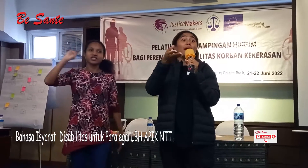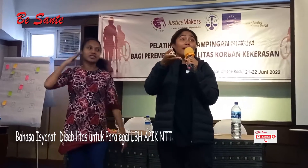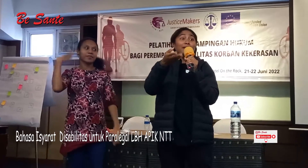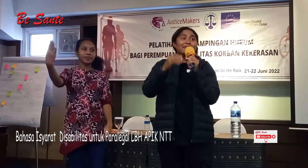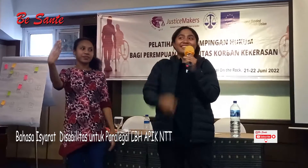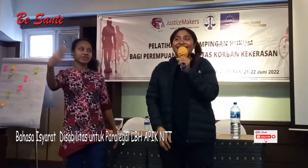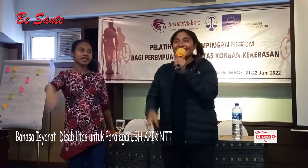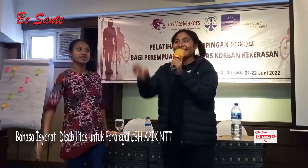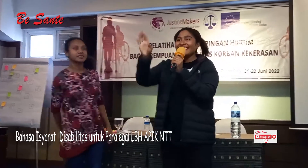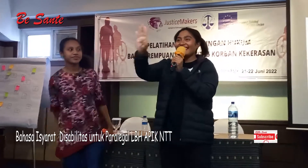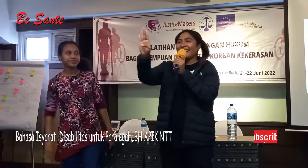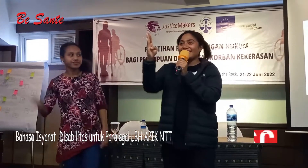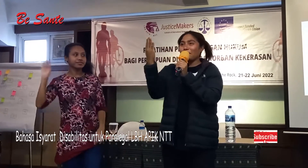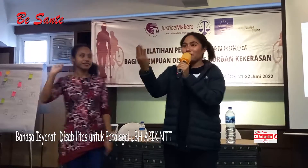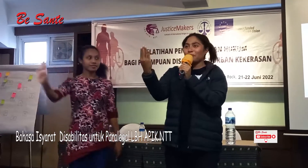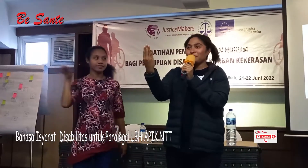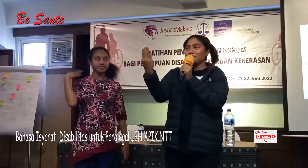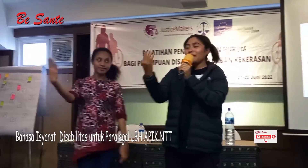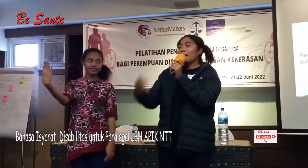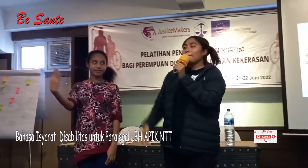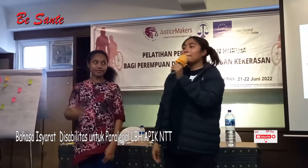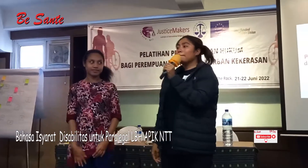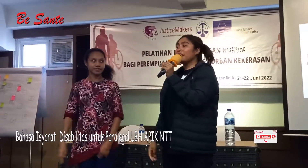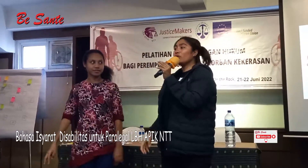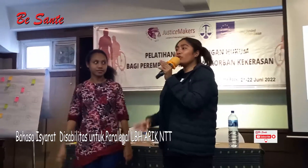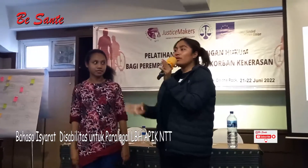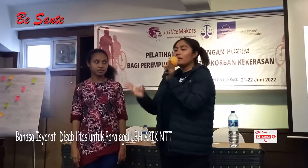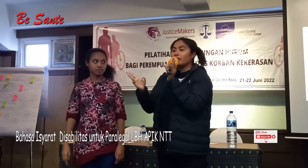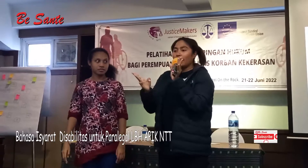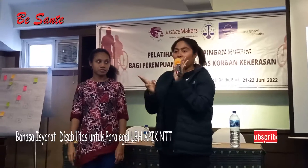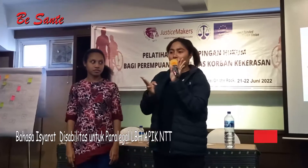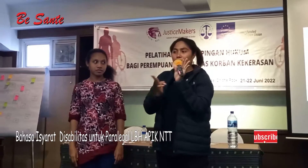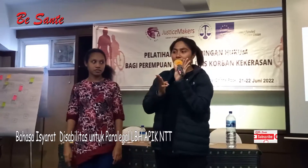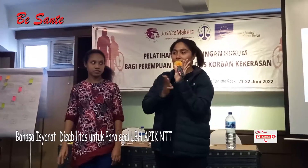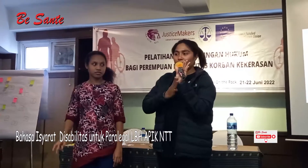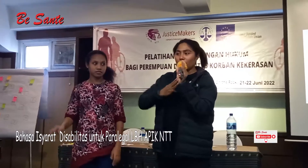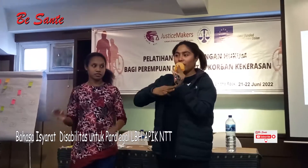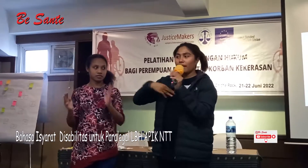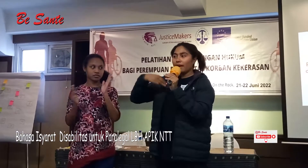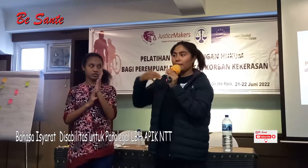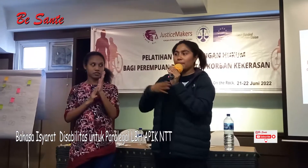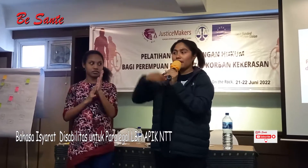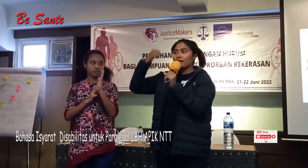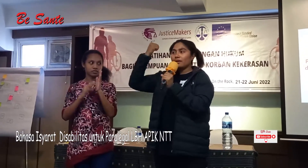ya. Karena Sabtu Minggu M begini baru G.